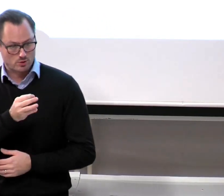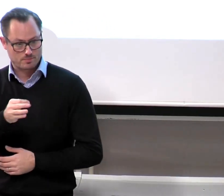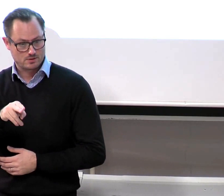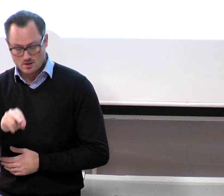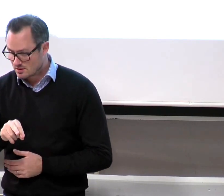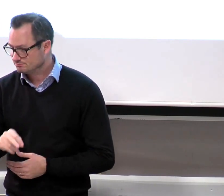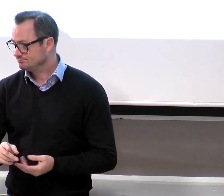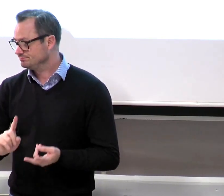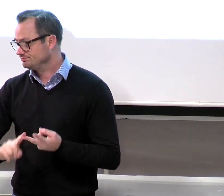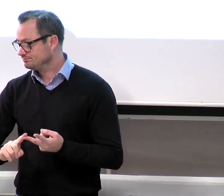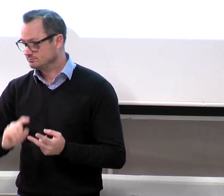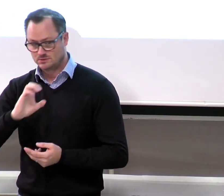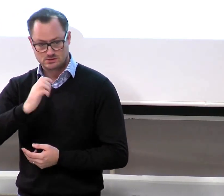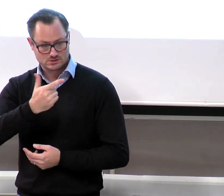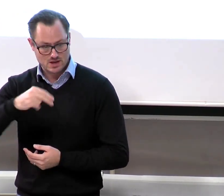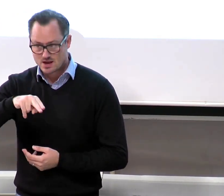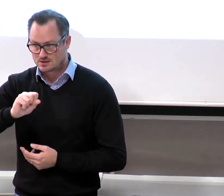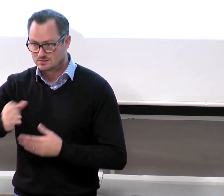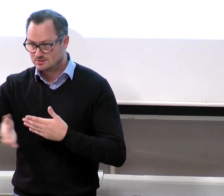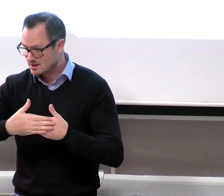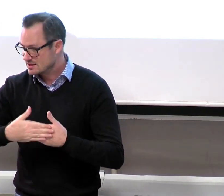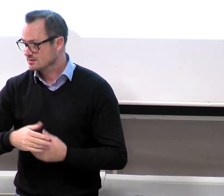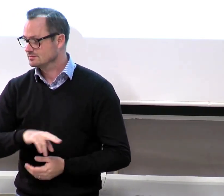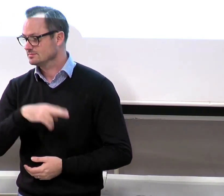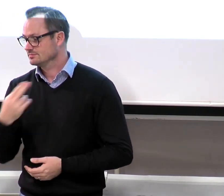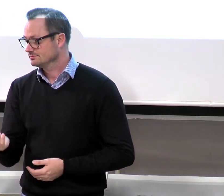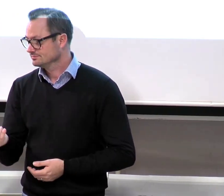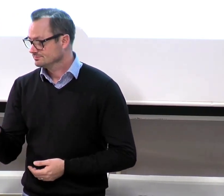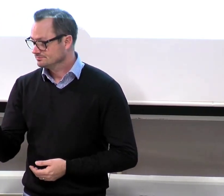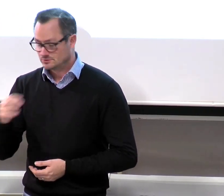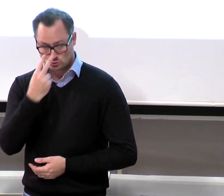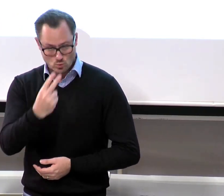Till exempel öppnar, stäng